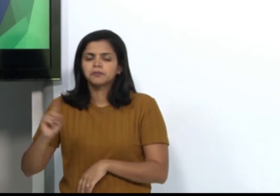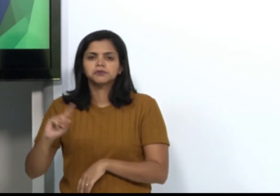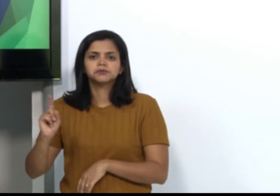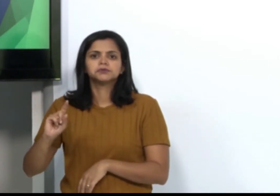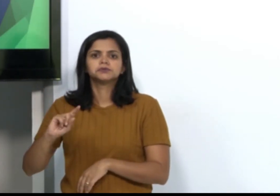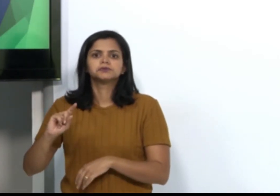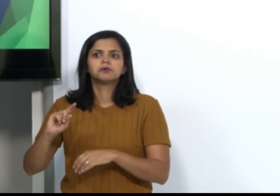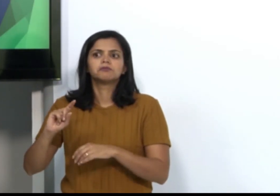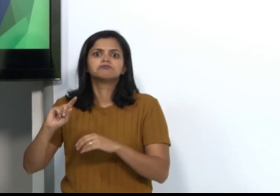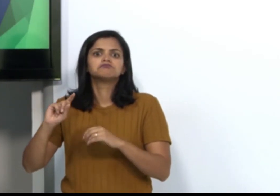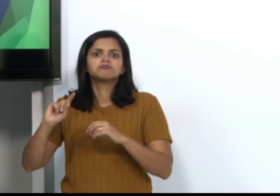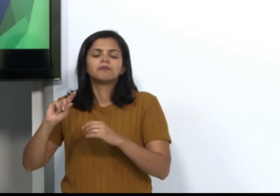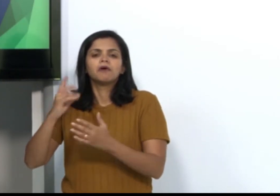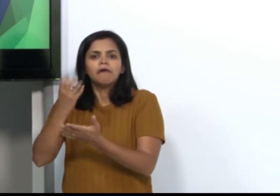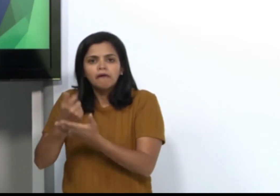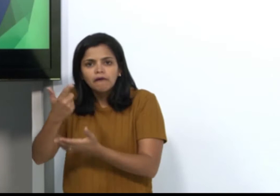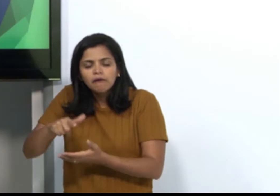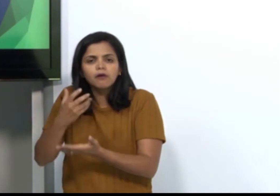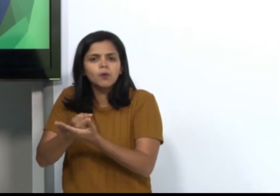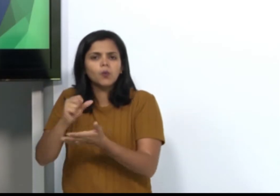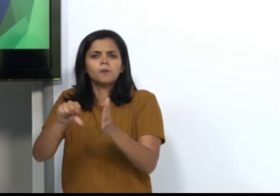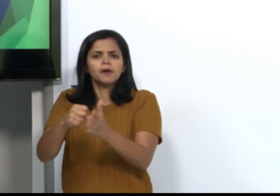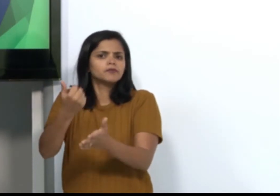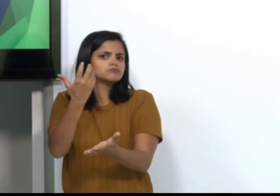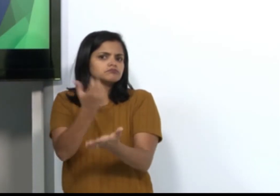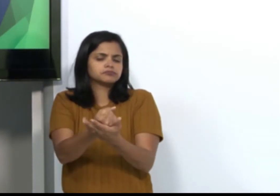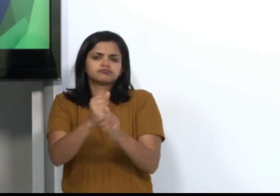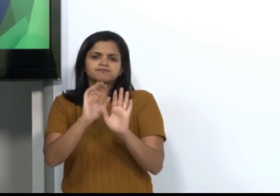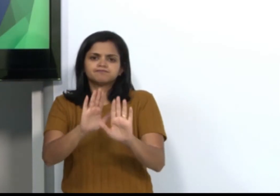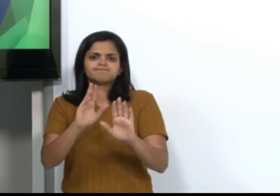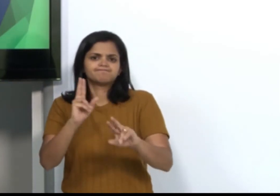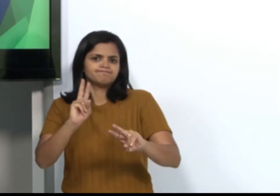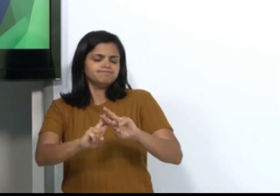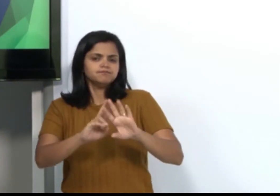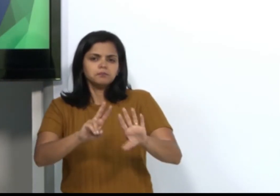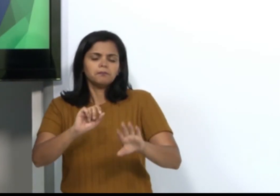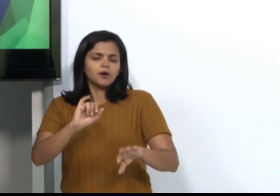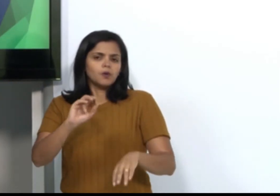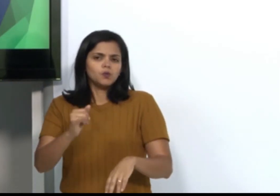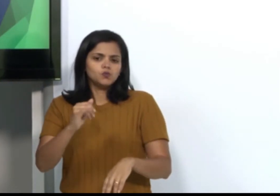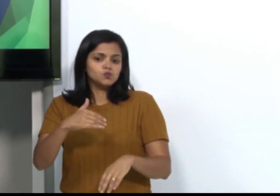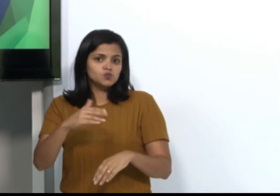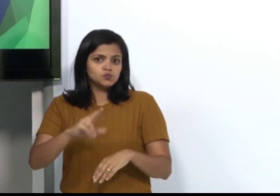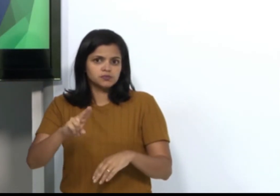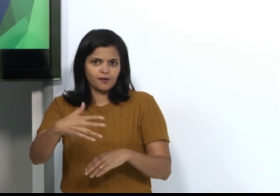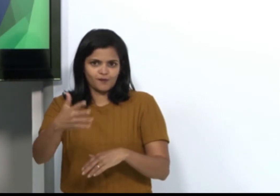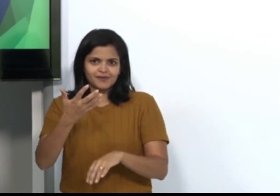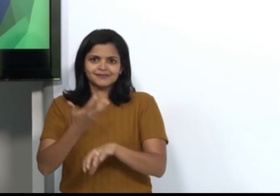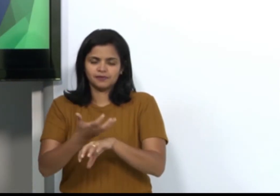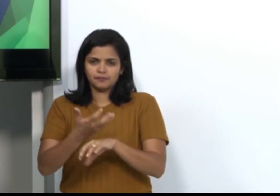gratuitamente, não precisa da internet. Então, você consegue